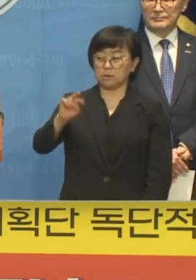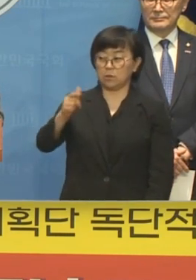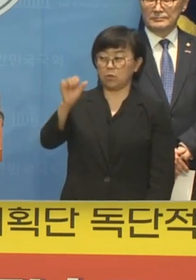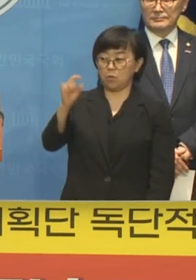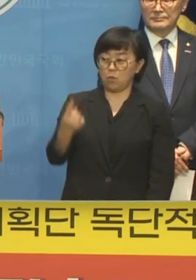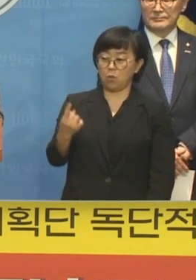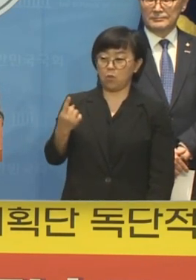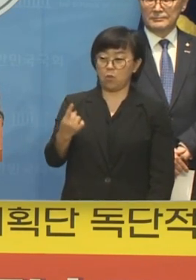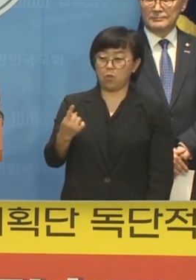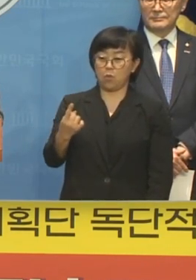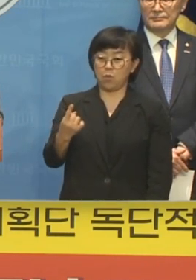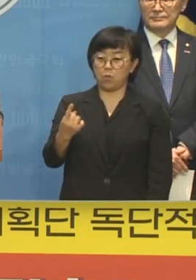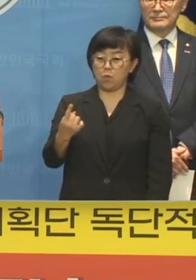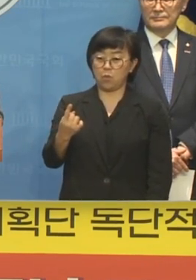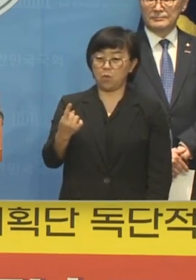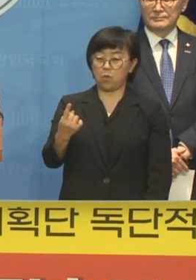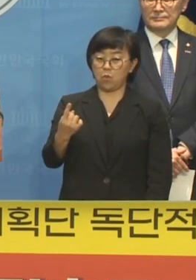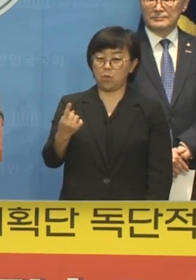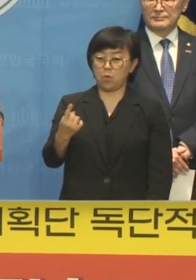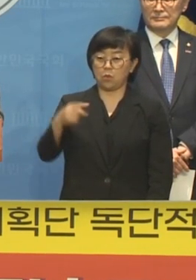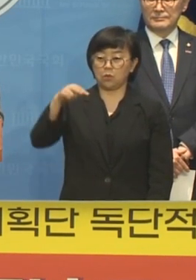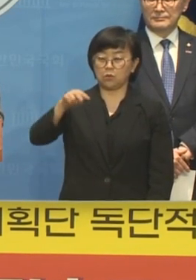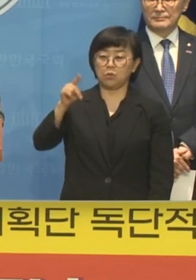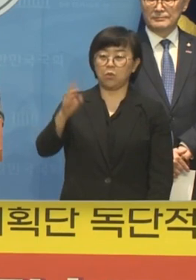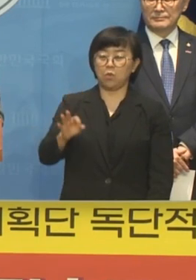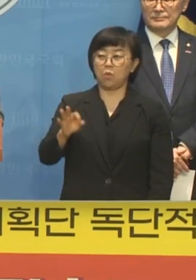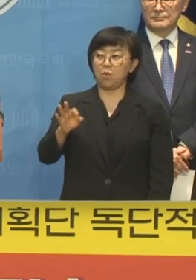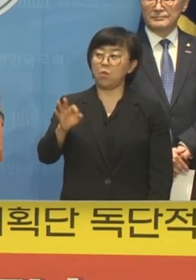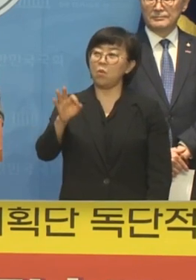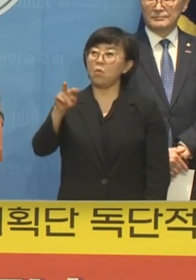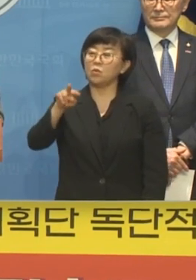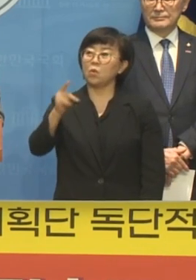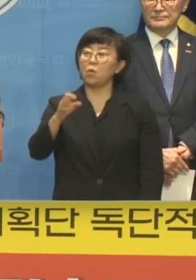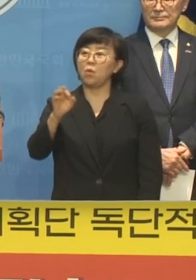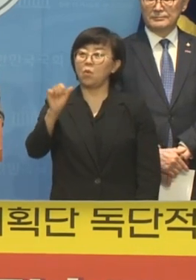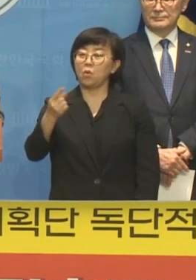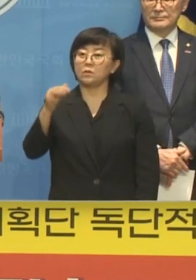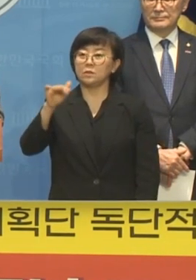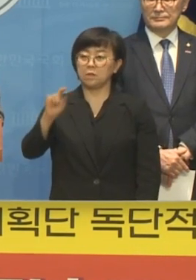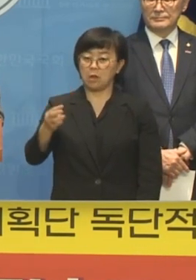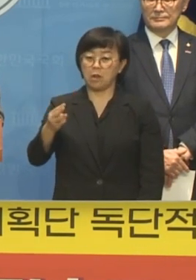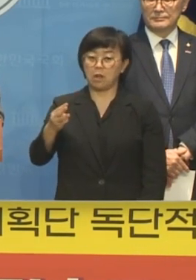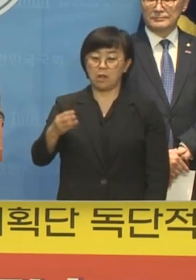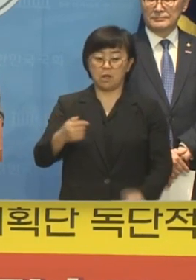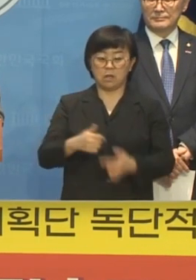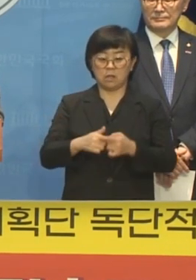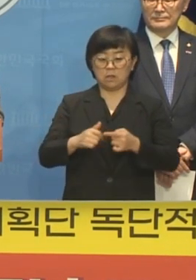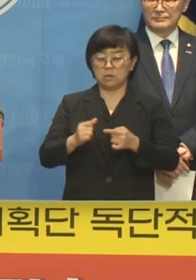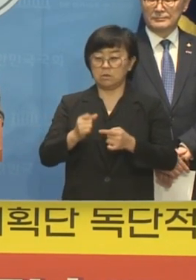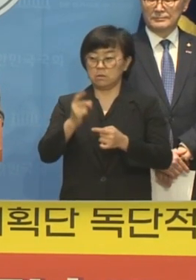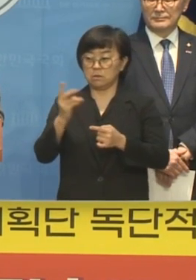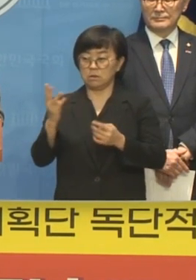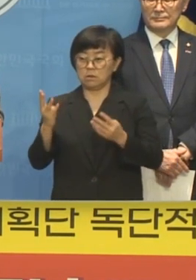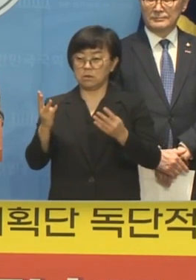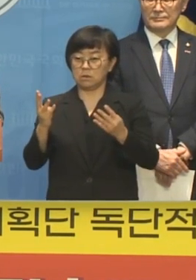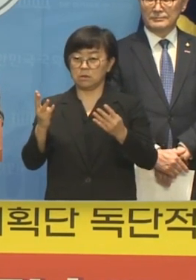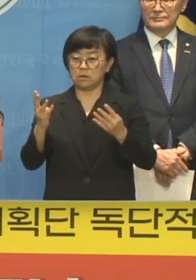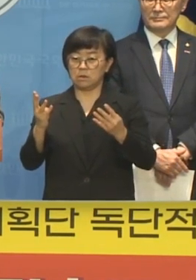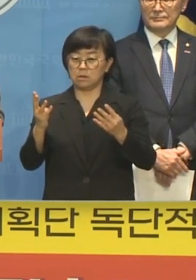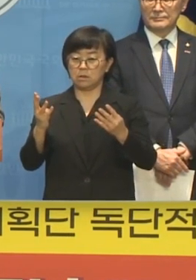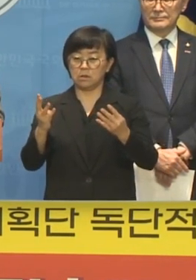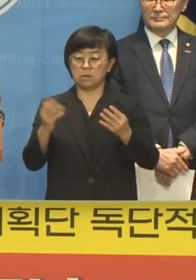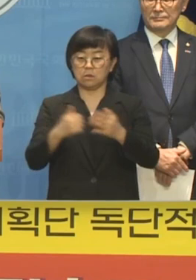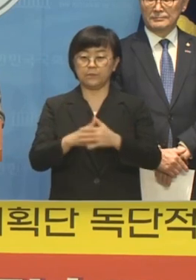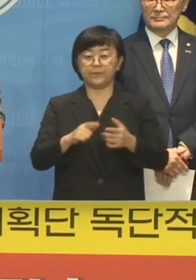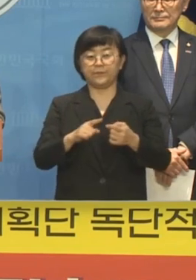회장님, 공유족회 사무국장 송호철님, 그리고 박소정 여순 범국민연대 운영위원장님, 그리고 문수연 구례